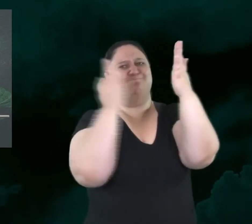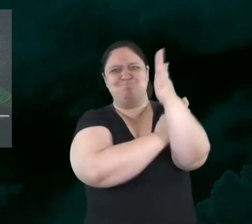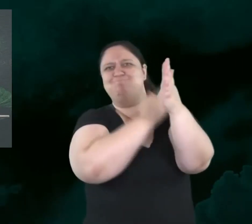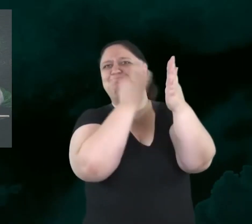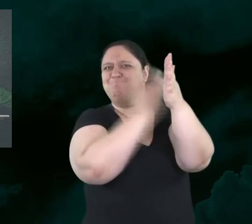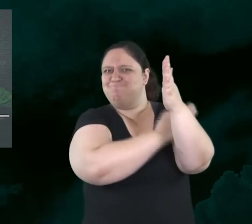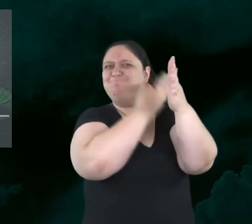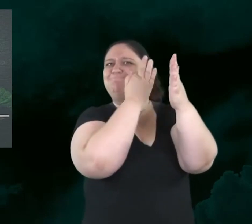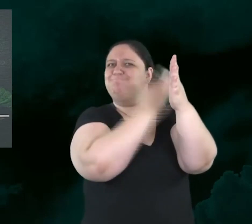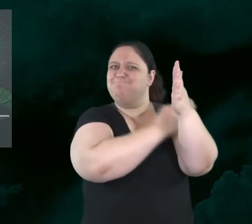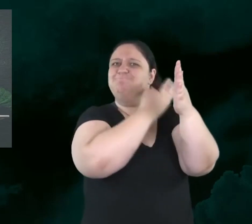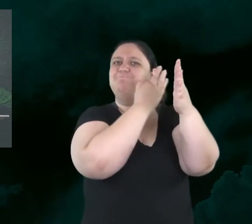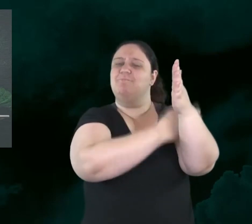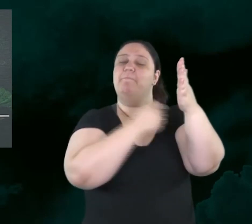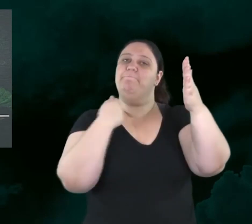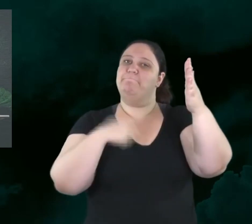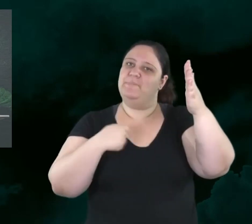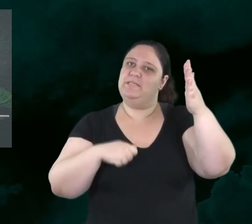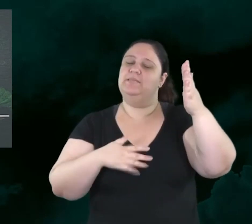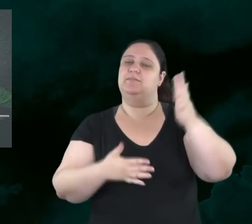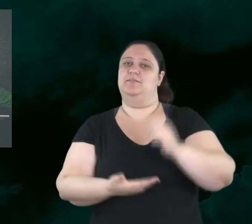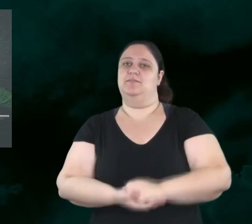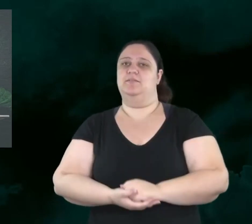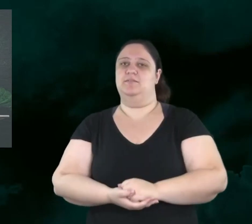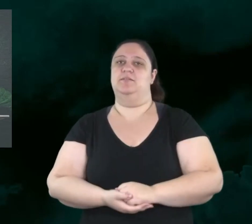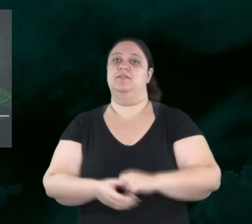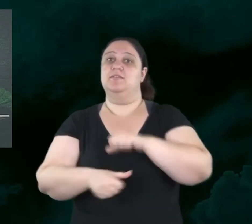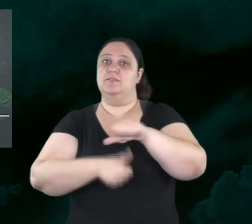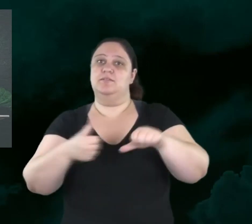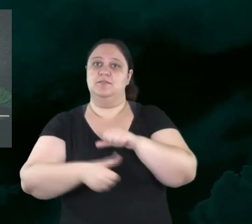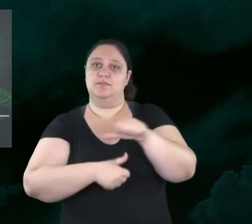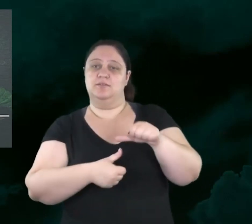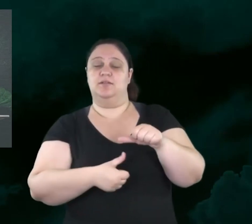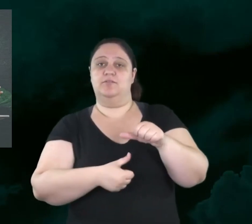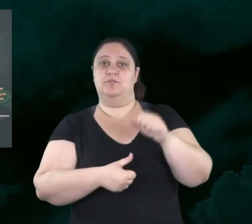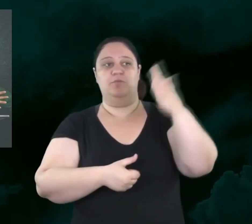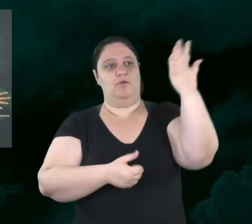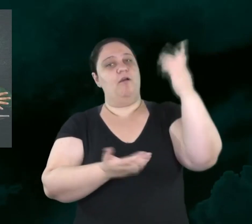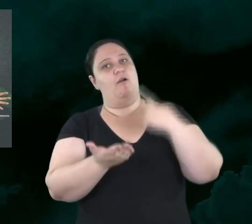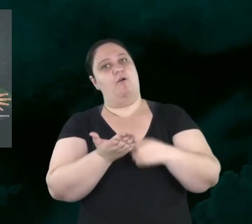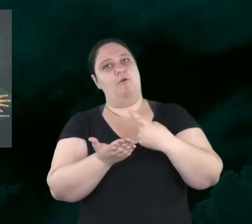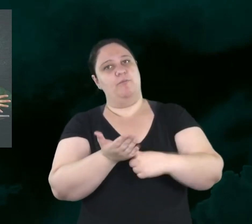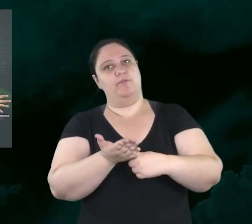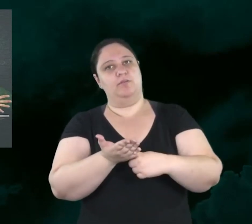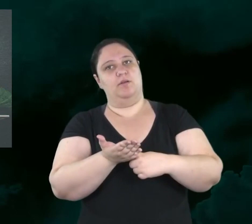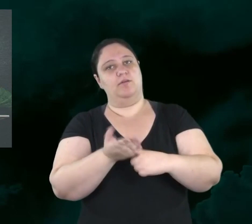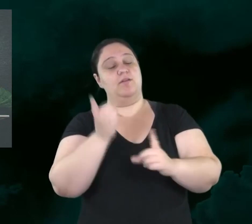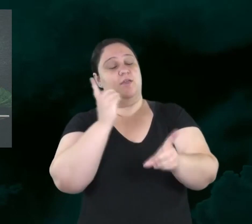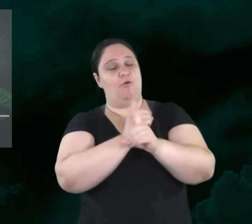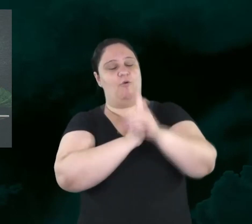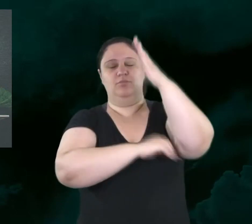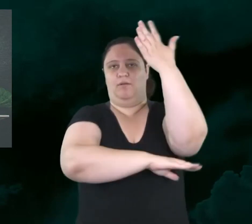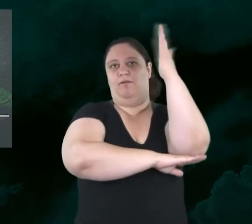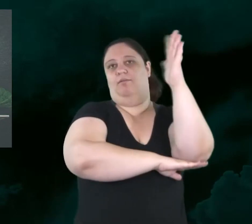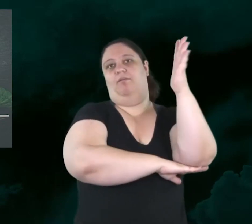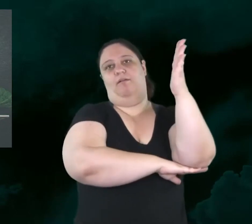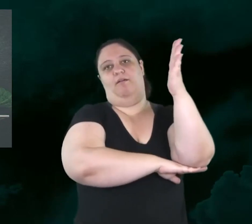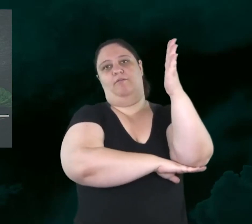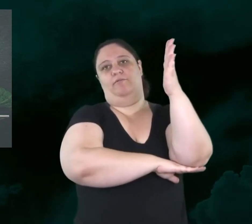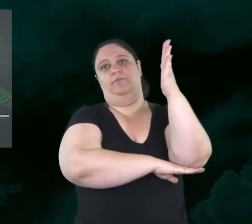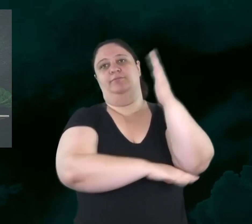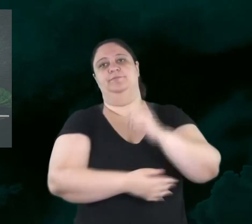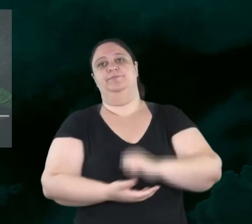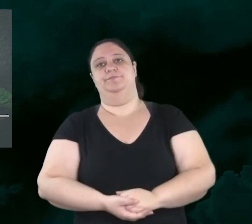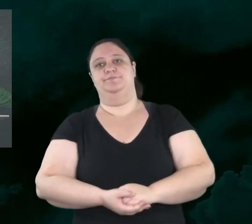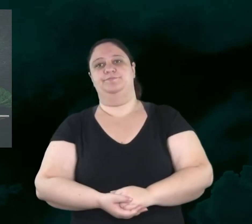árvore resistente e que se torna uma referência, né, por anos a fio. Tá? E